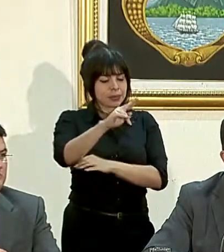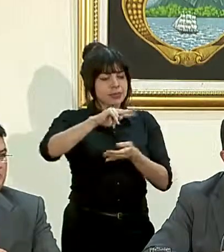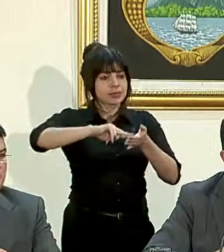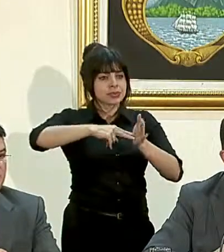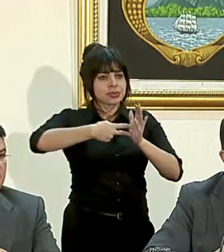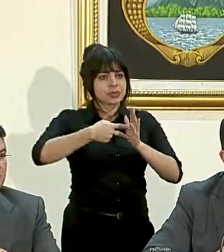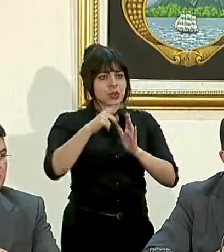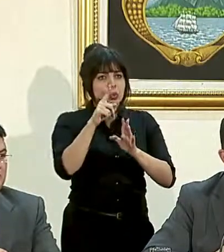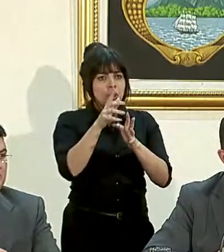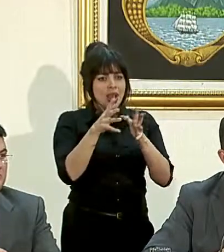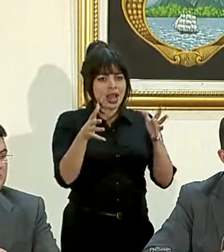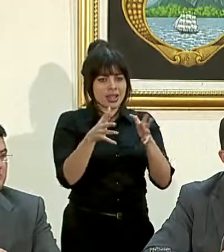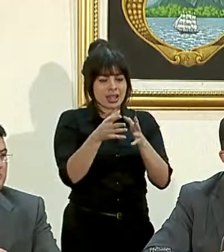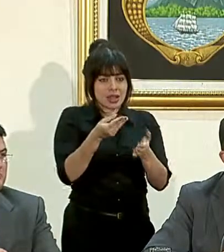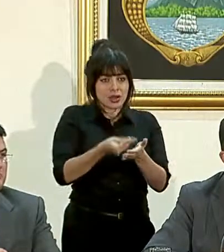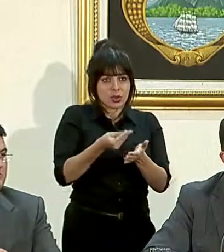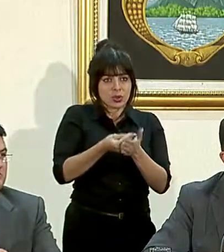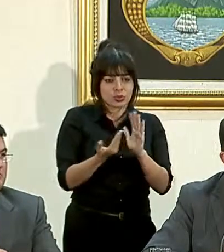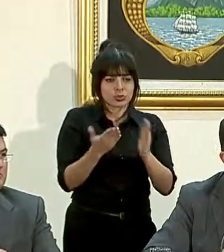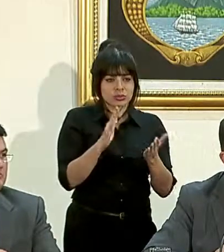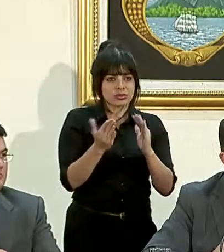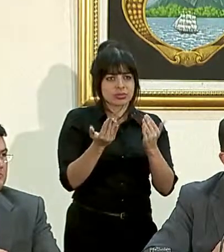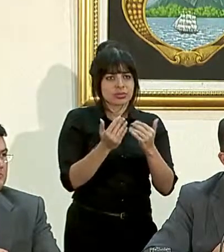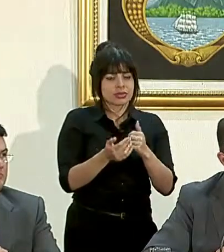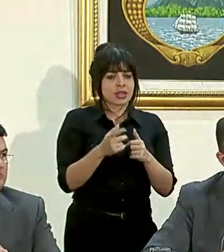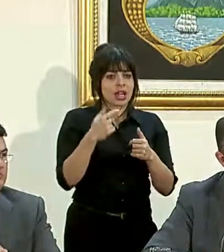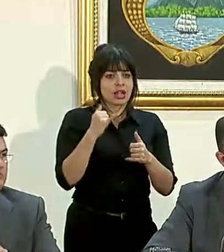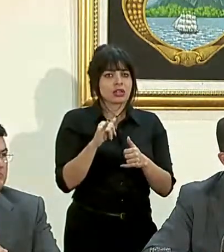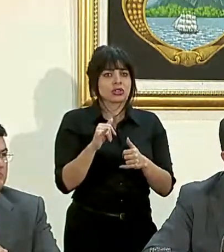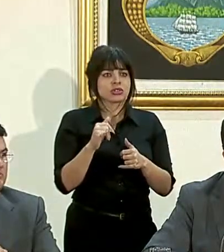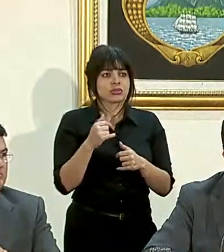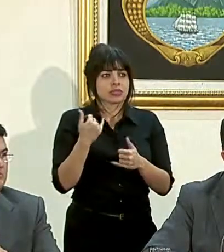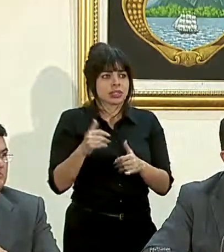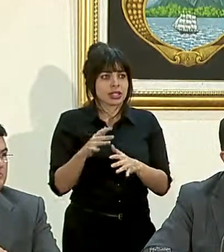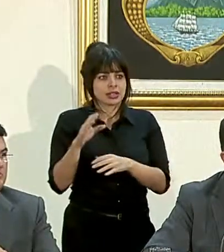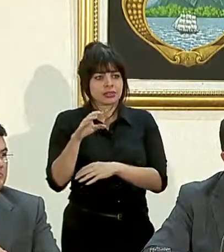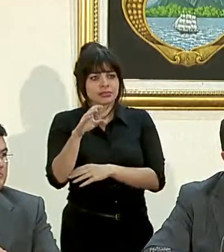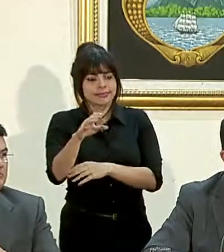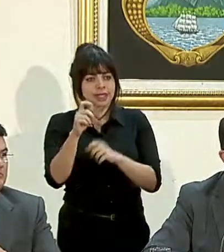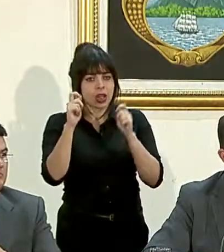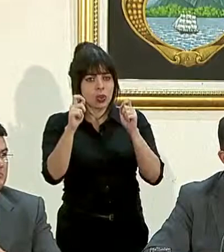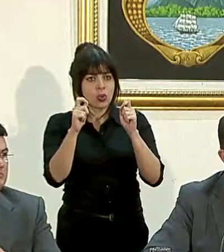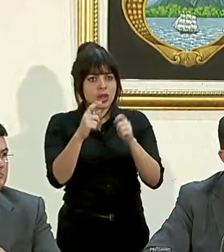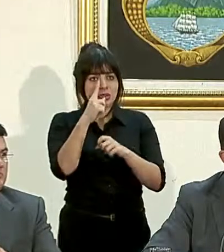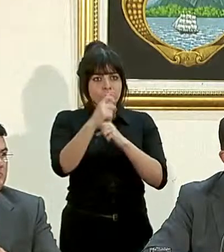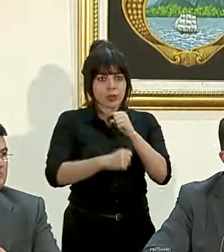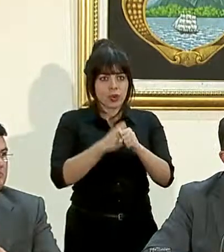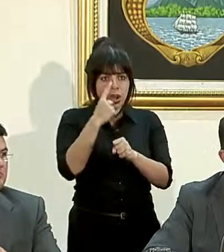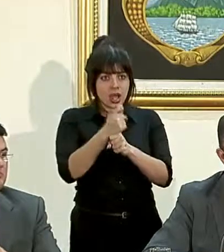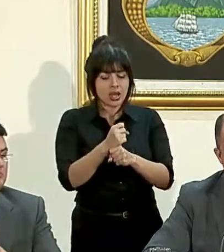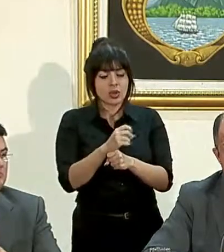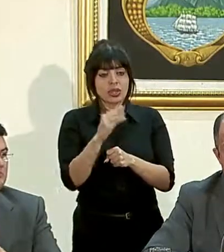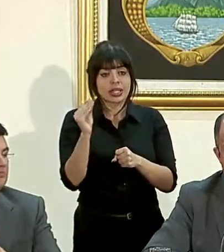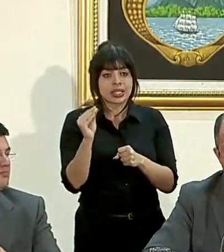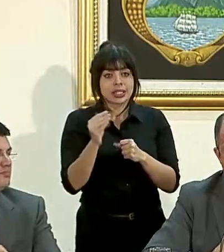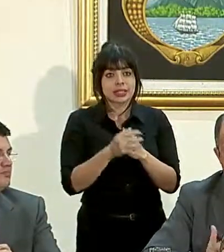decir, una cantidad de recursos equivalente a los que estamos invirtiendo en educación cada año.